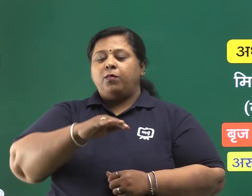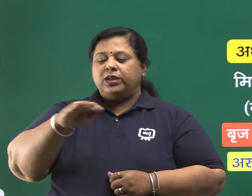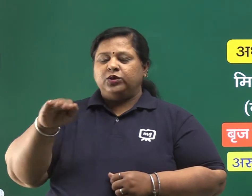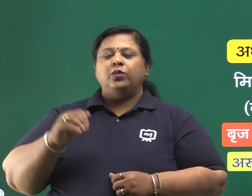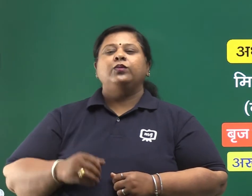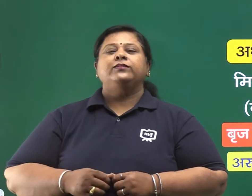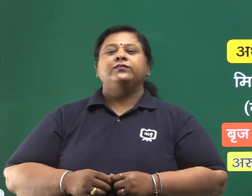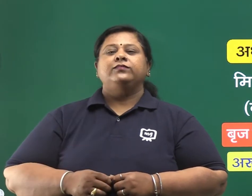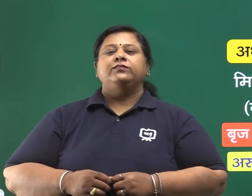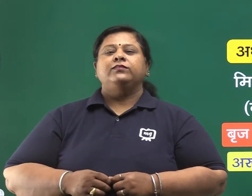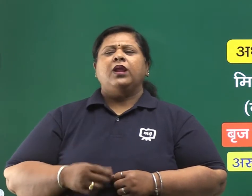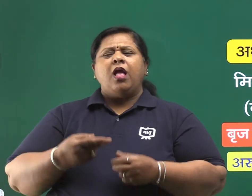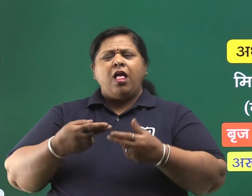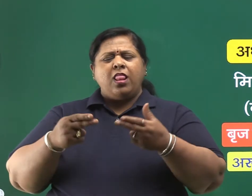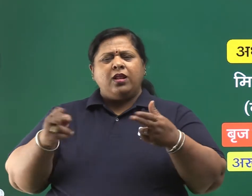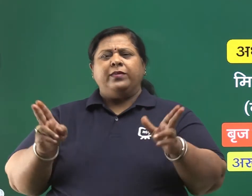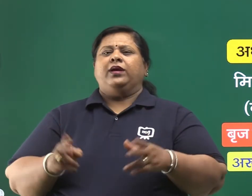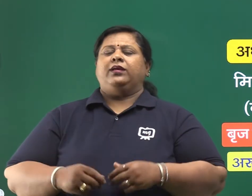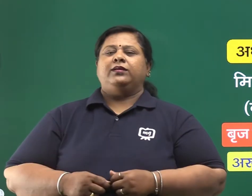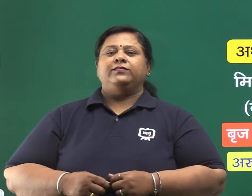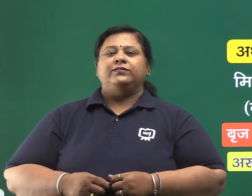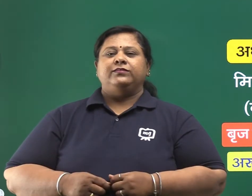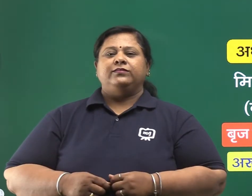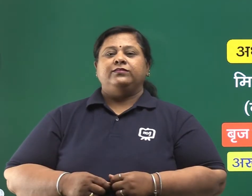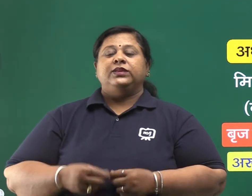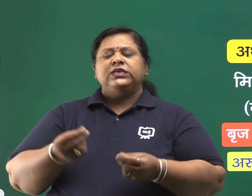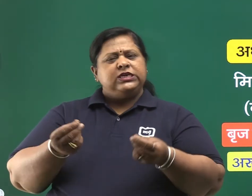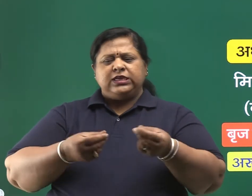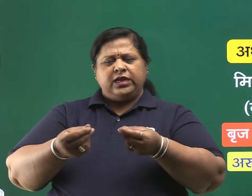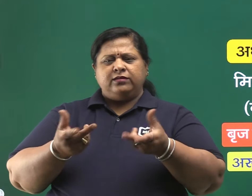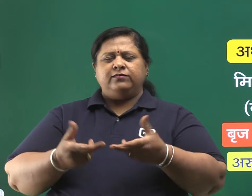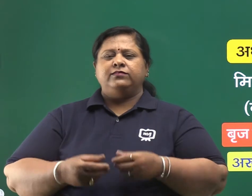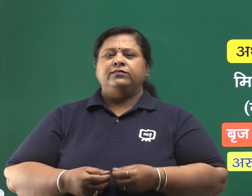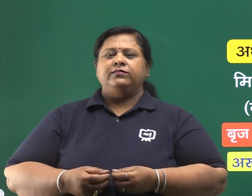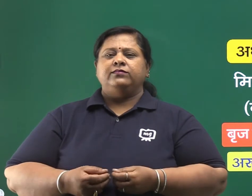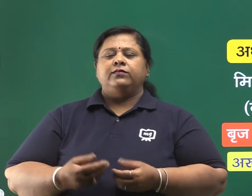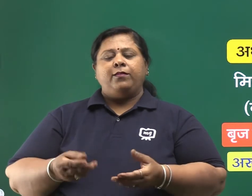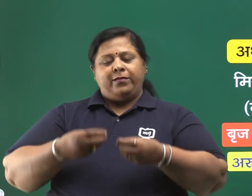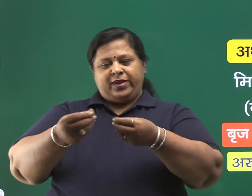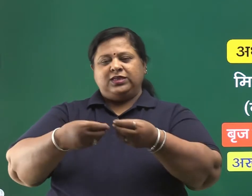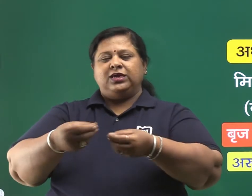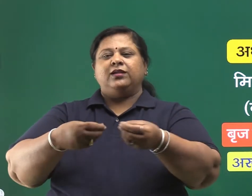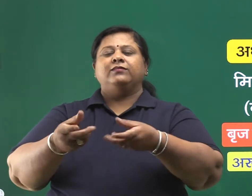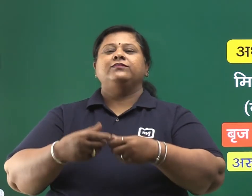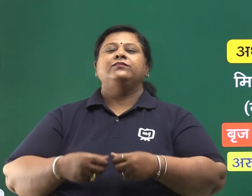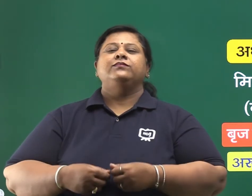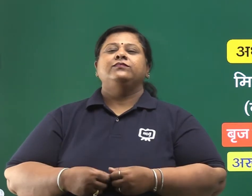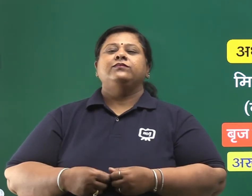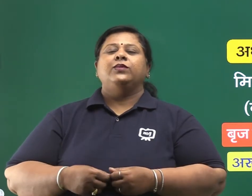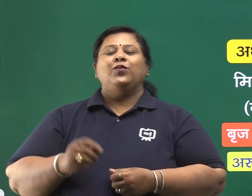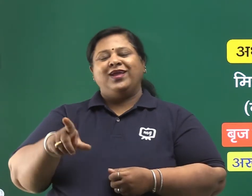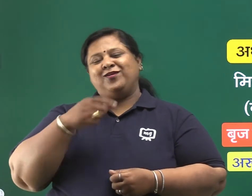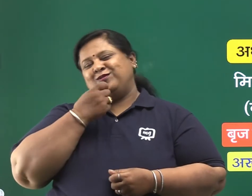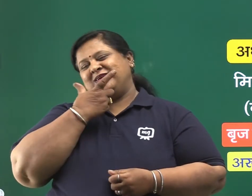को अलग अलग प्रकार की चीज़ें बेचकर उन्हें